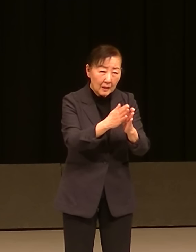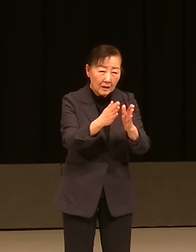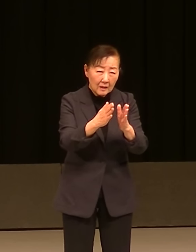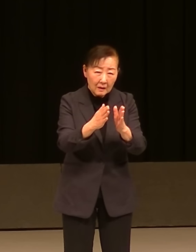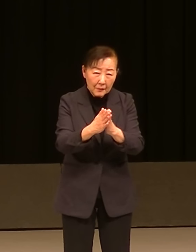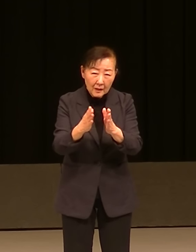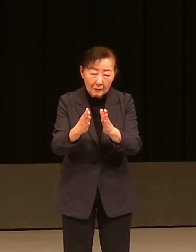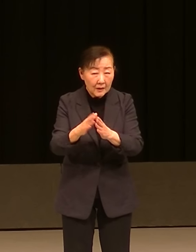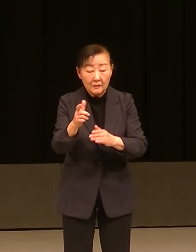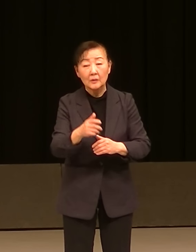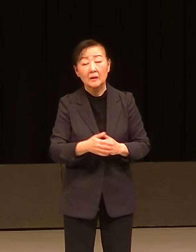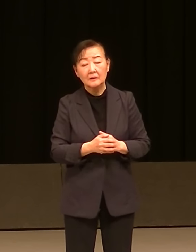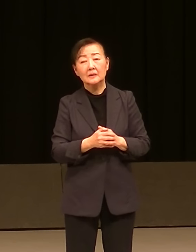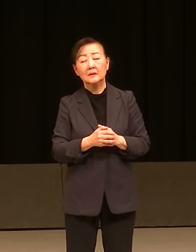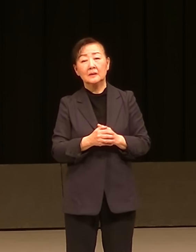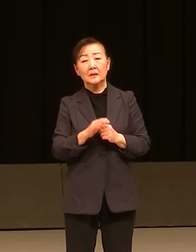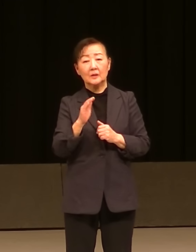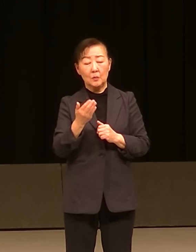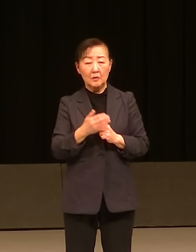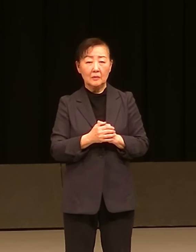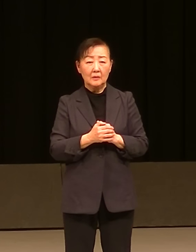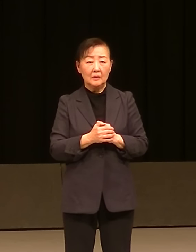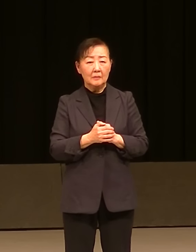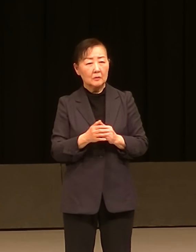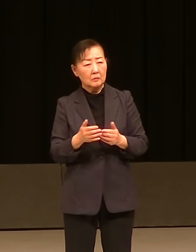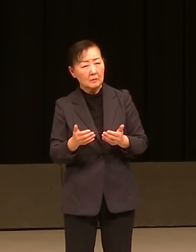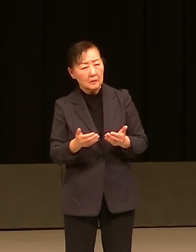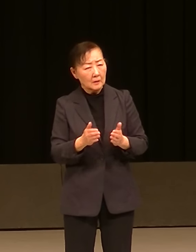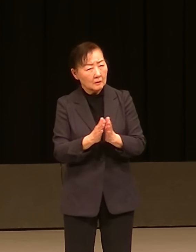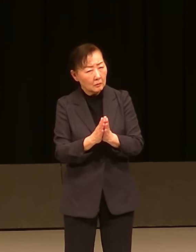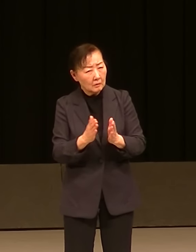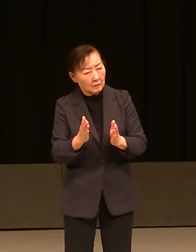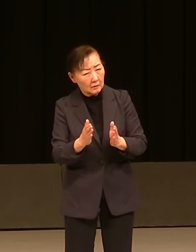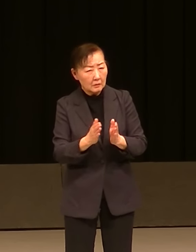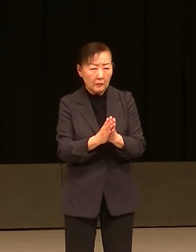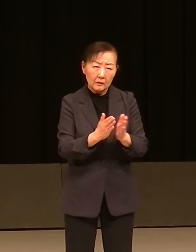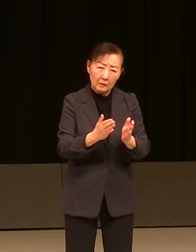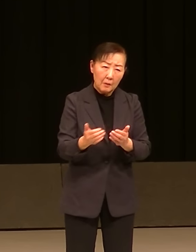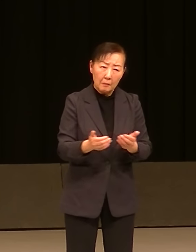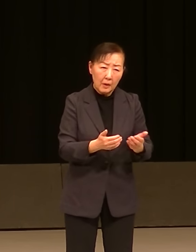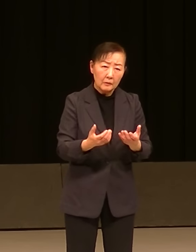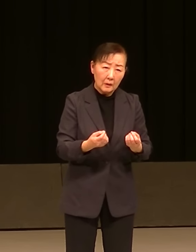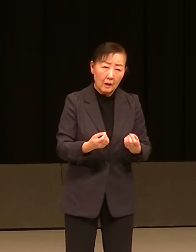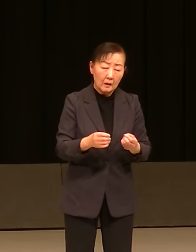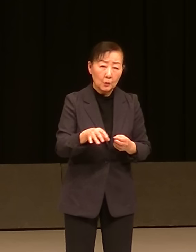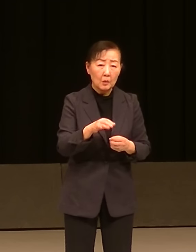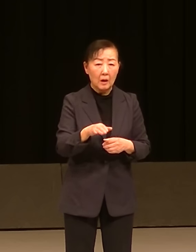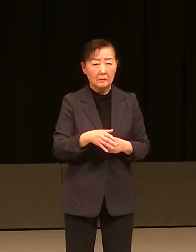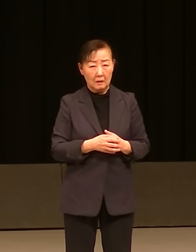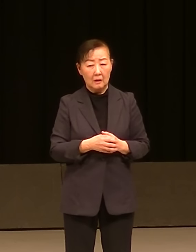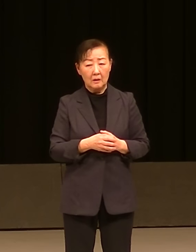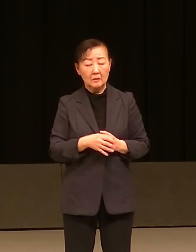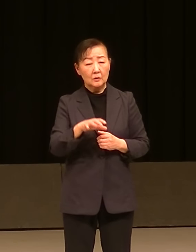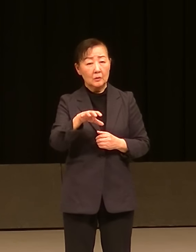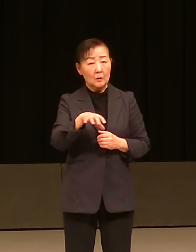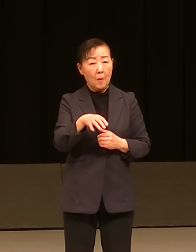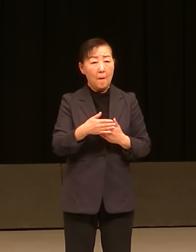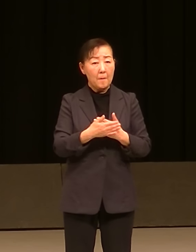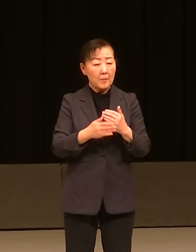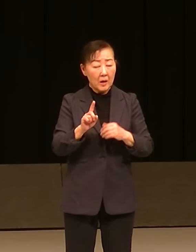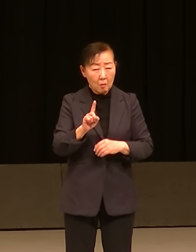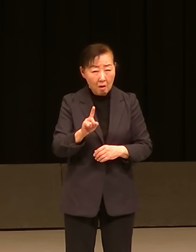れども、かなりこうちょっと迷った感じの拍手のくだりがあったんですね。でそれはどういう場面であったかという